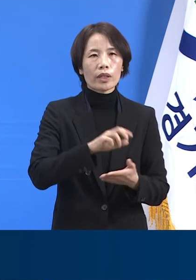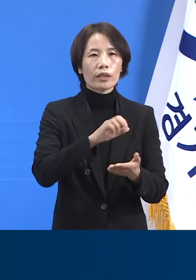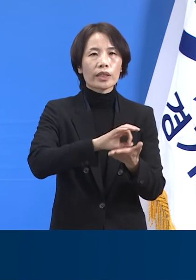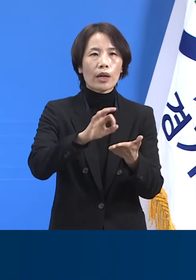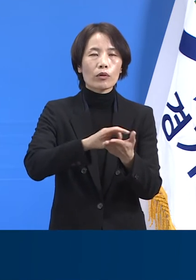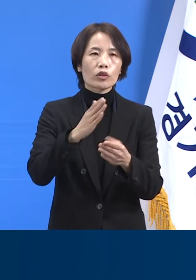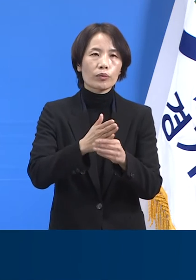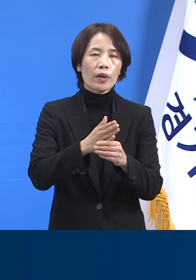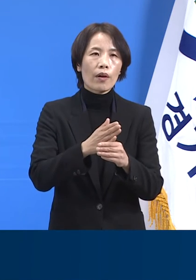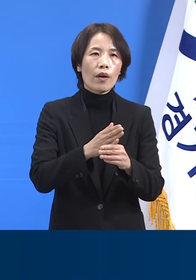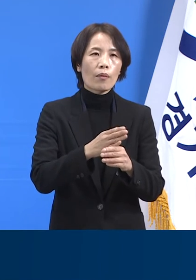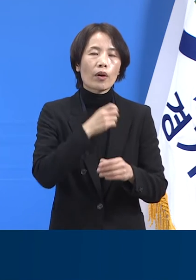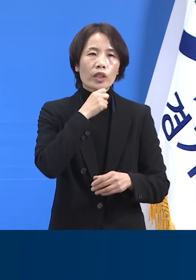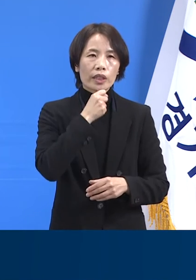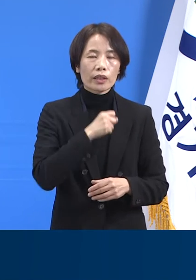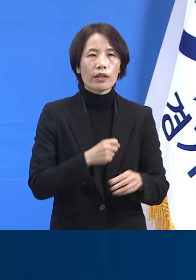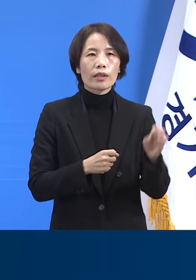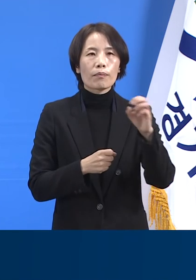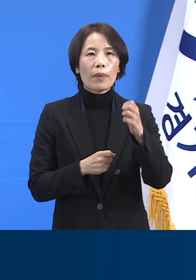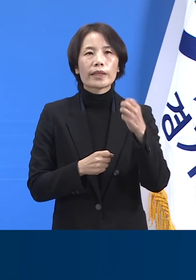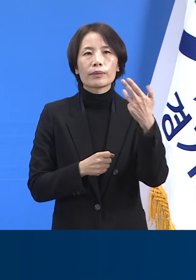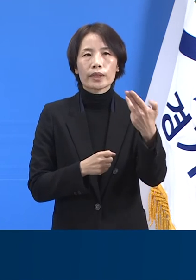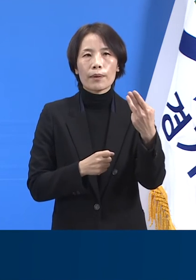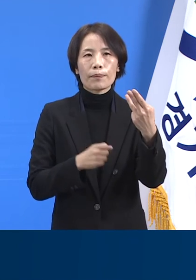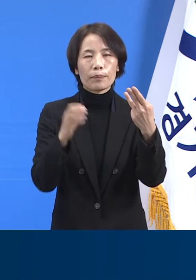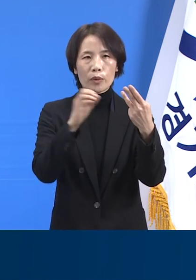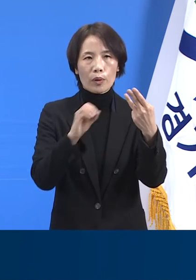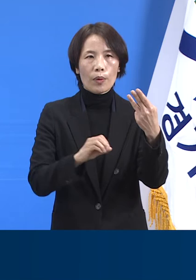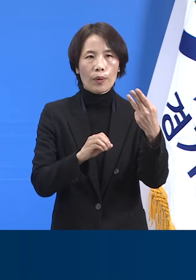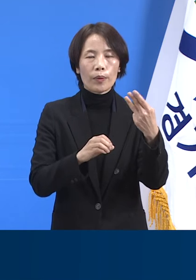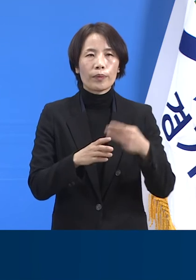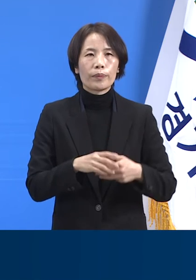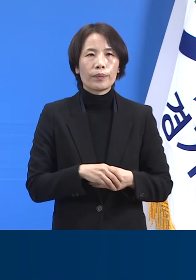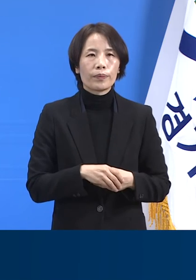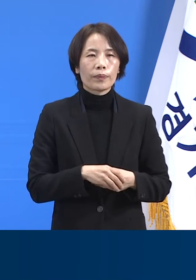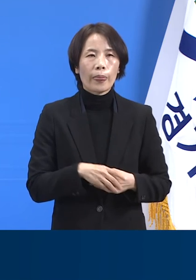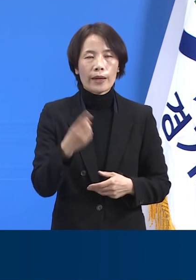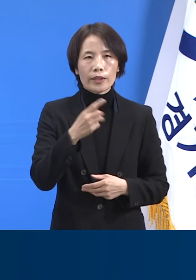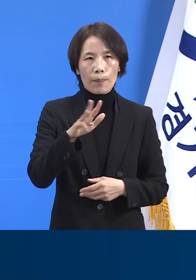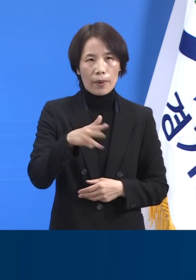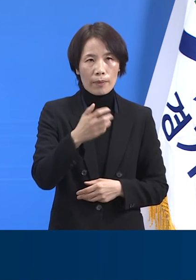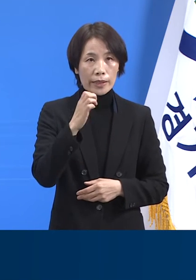병상 가동률은 83%입니다. 전주 대비 사용 병상은